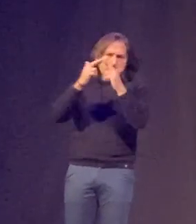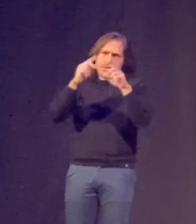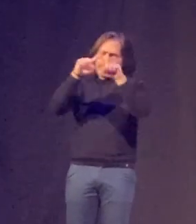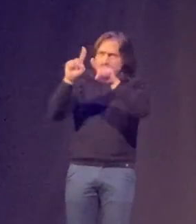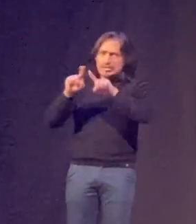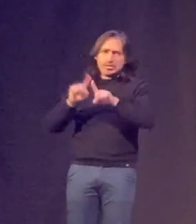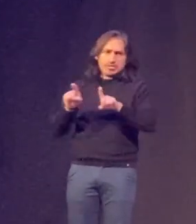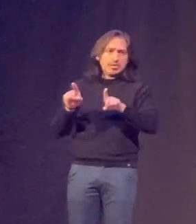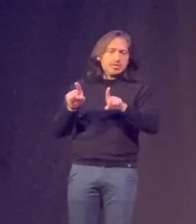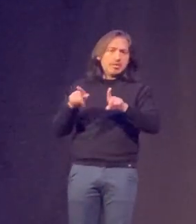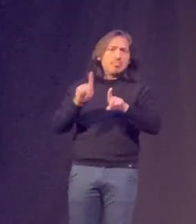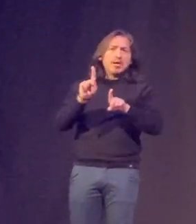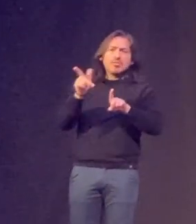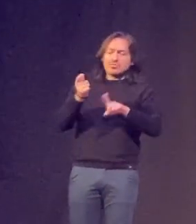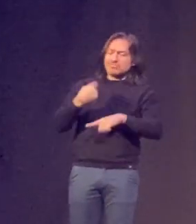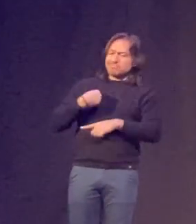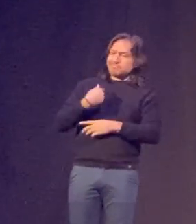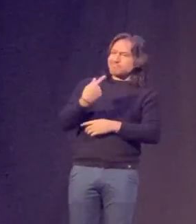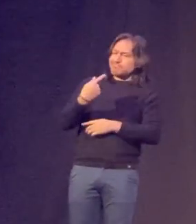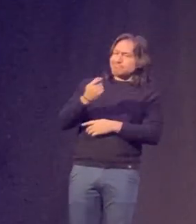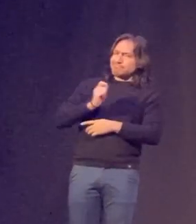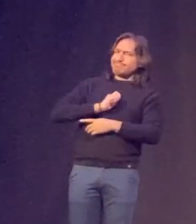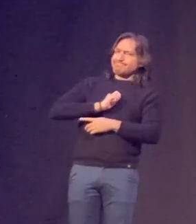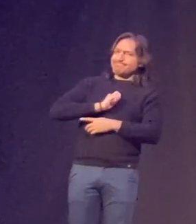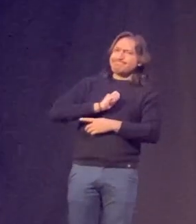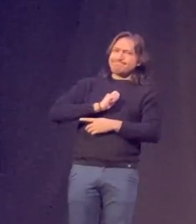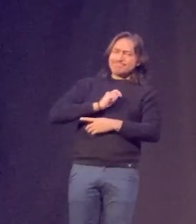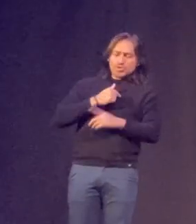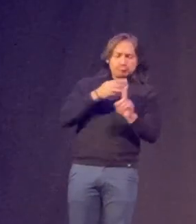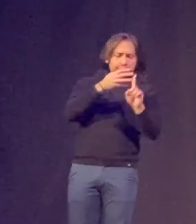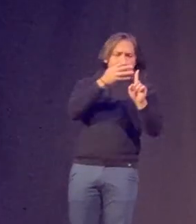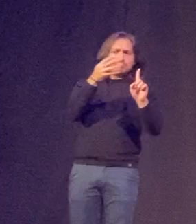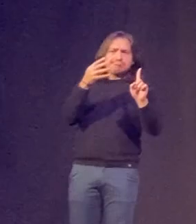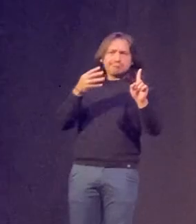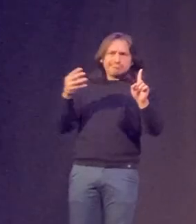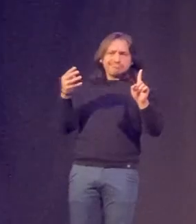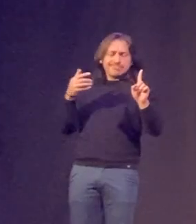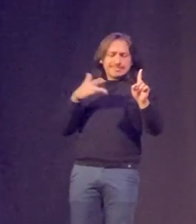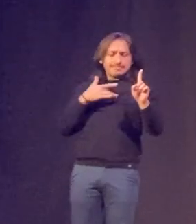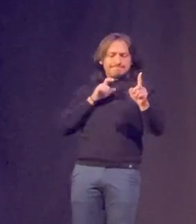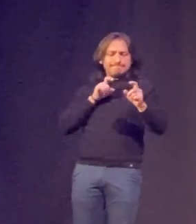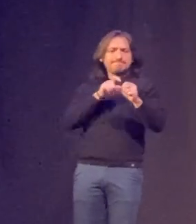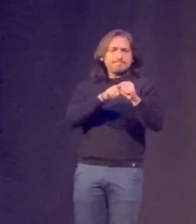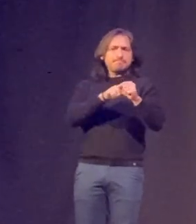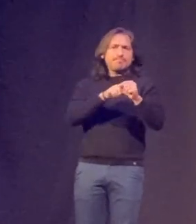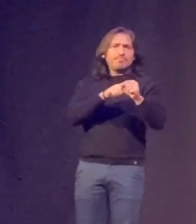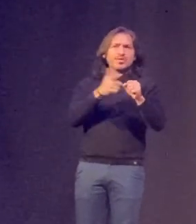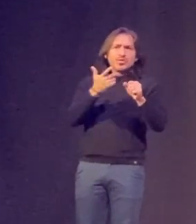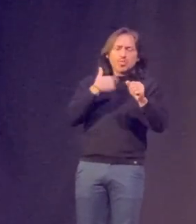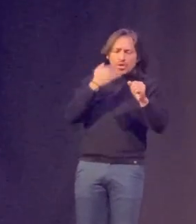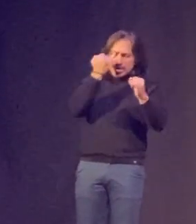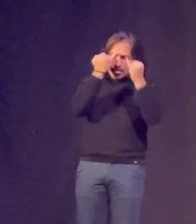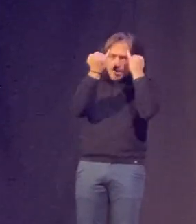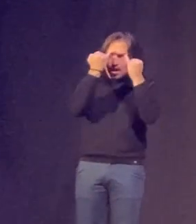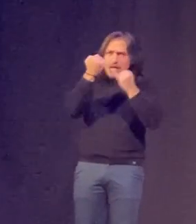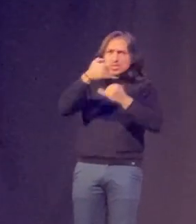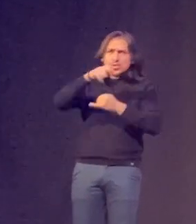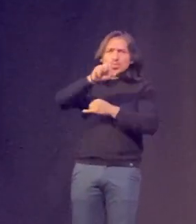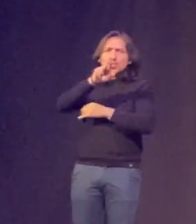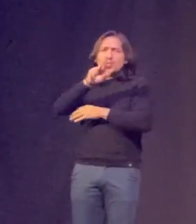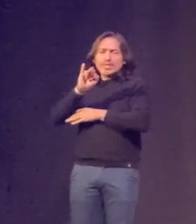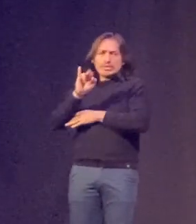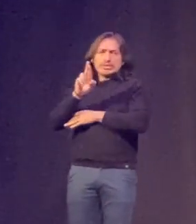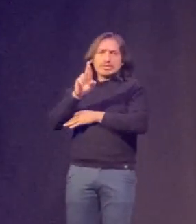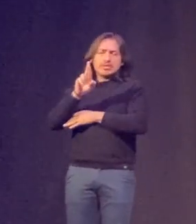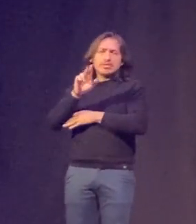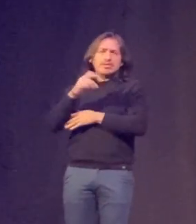se identifican como parte de las poblaciones LGBTQ+. Trabajan desde las teologías queer y feministas para visibilizar y